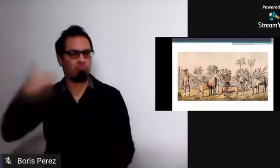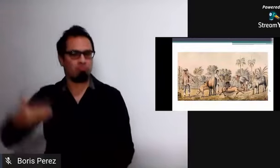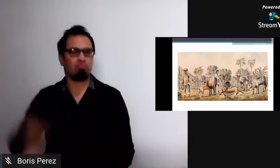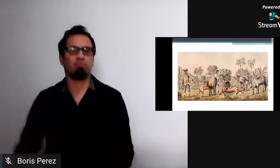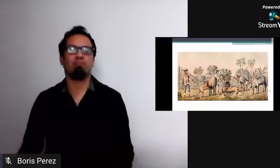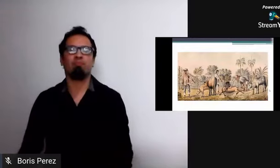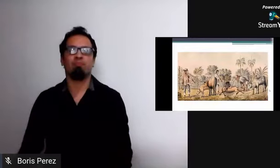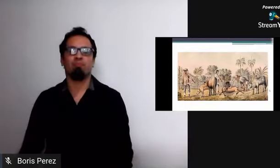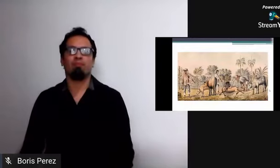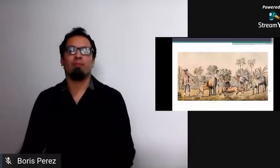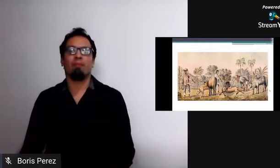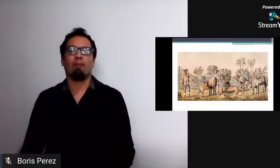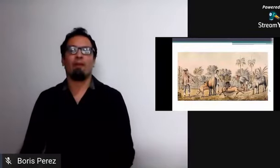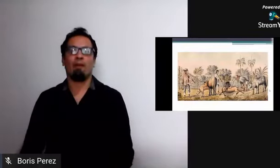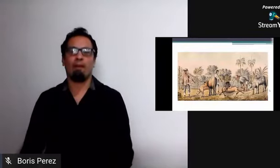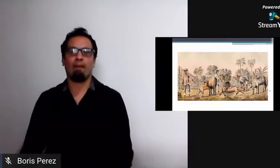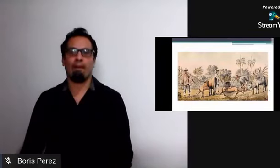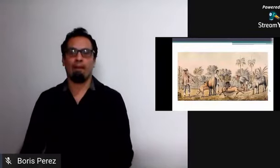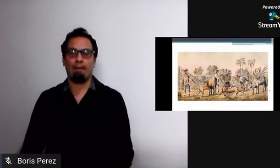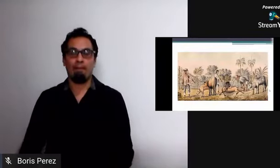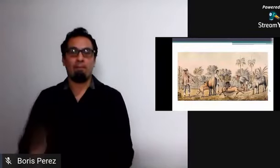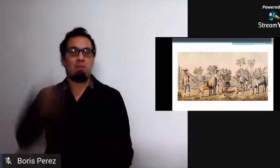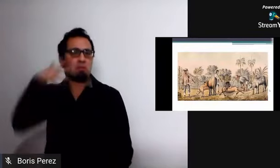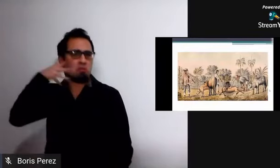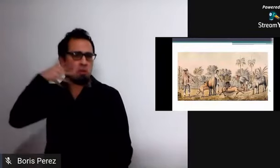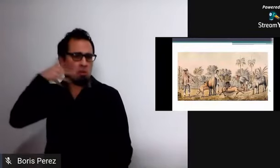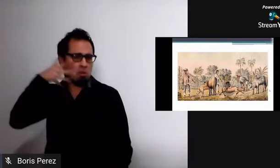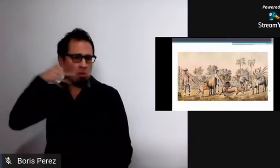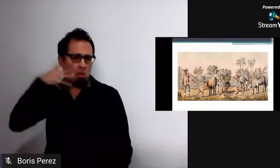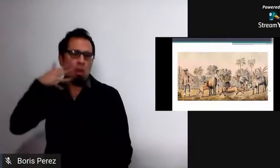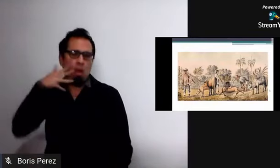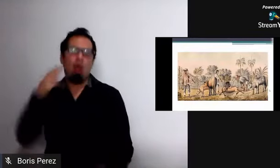familia era una familia adinerada. Siguiente.